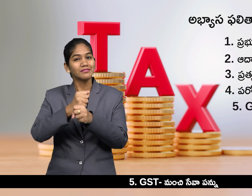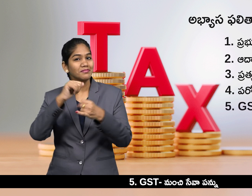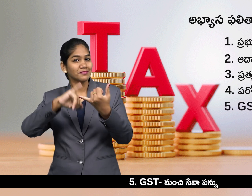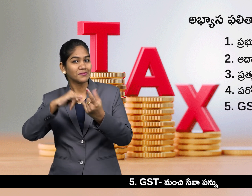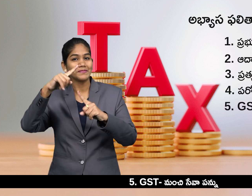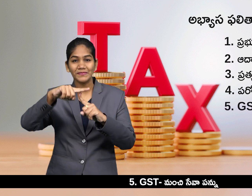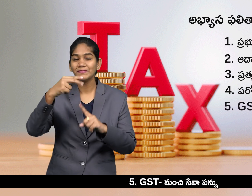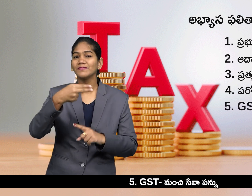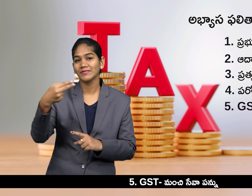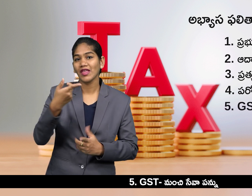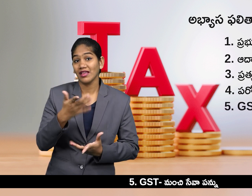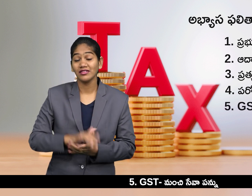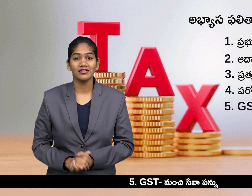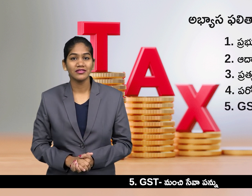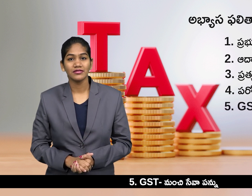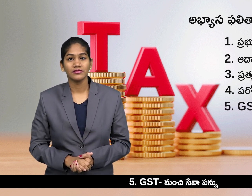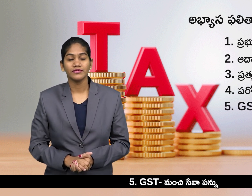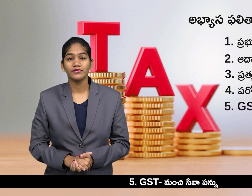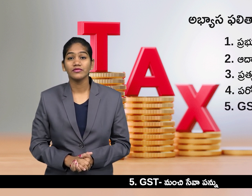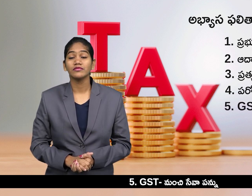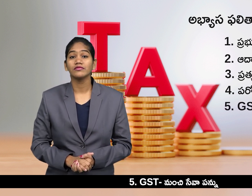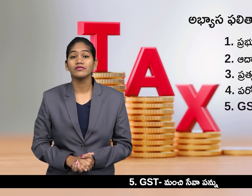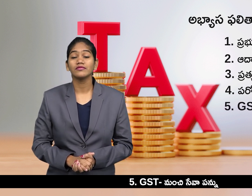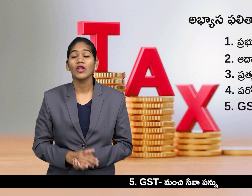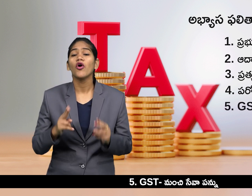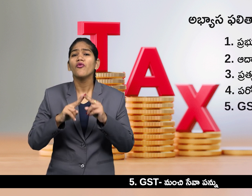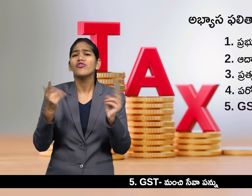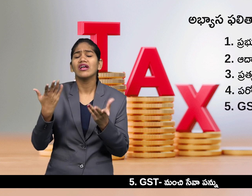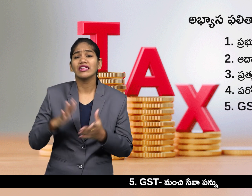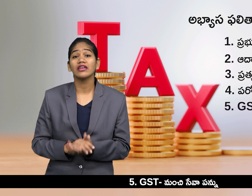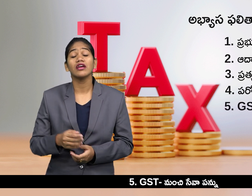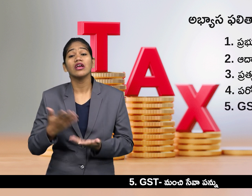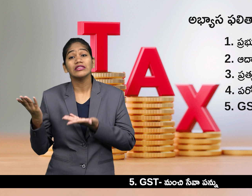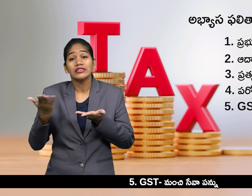5. జీఎస్టీ మంచి సేవా పన్ను.